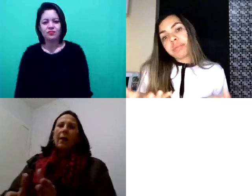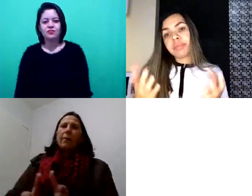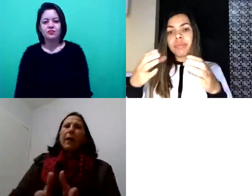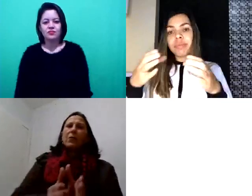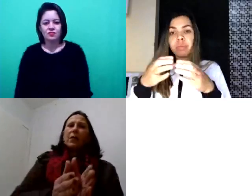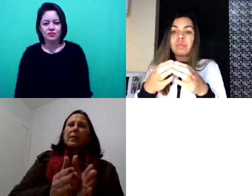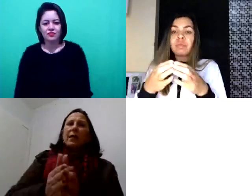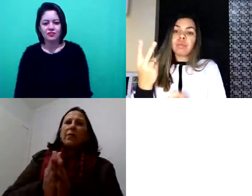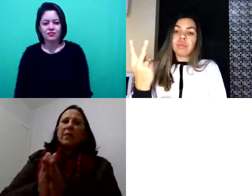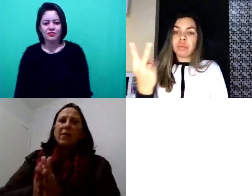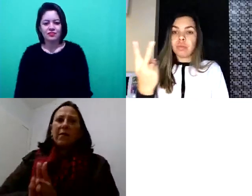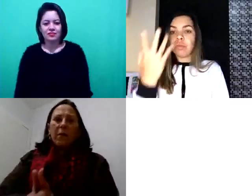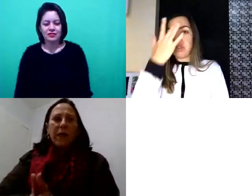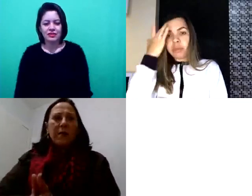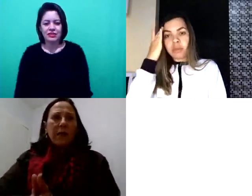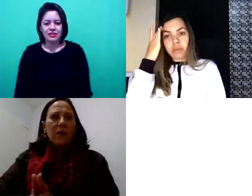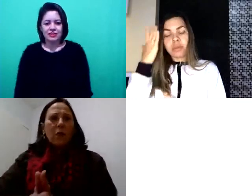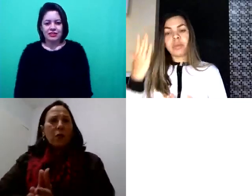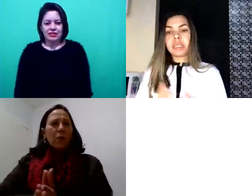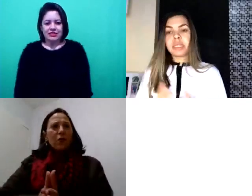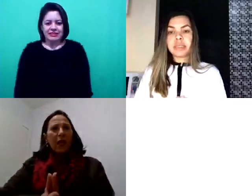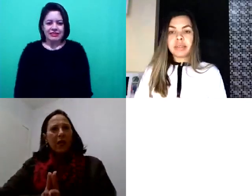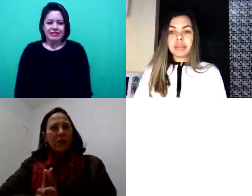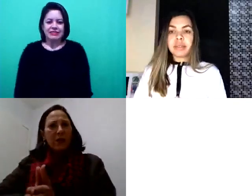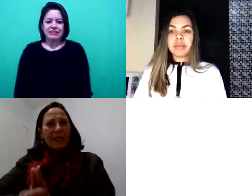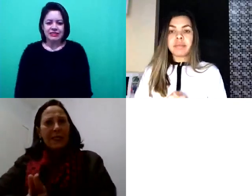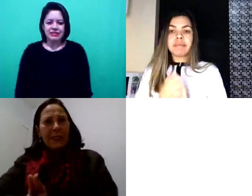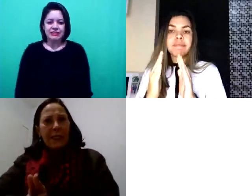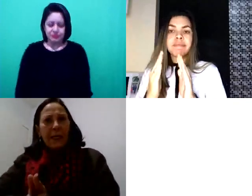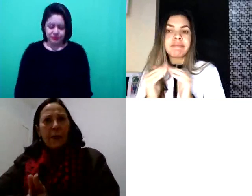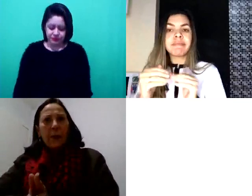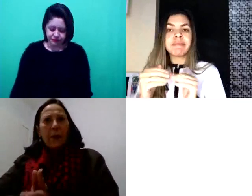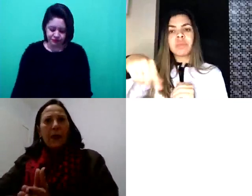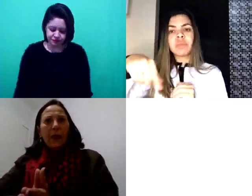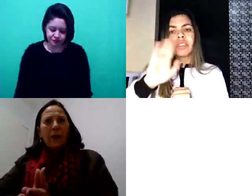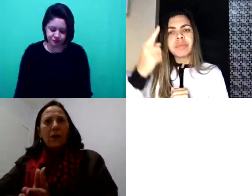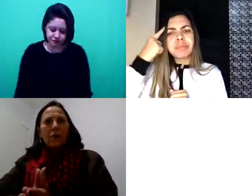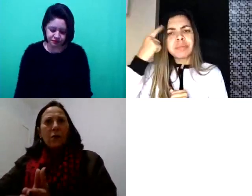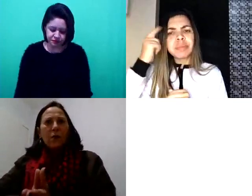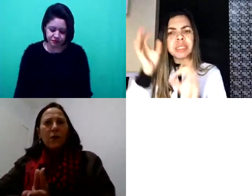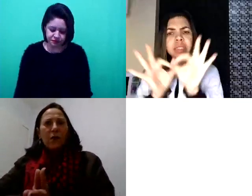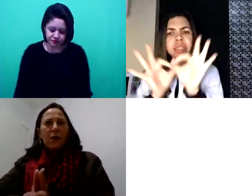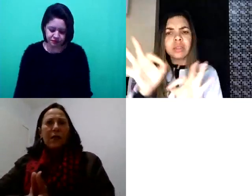E peço que, assim, vocês vão pensando nos projetos, porque os professores que